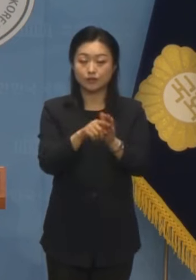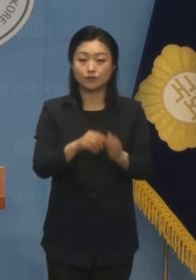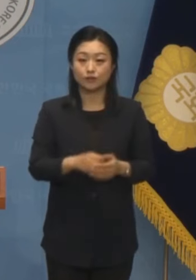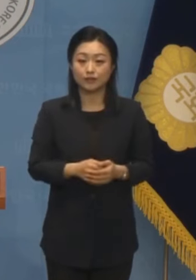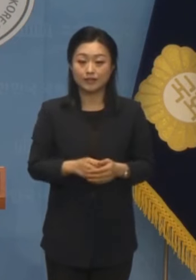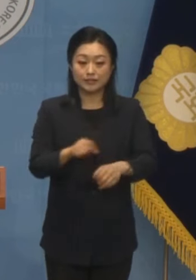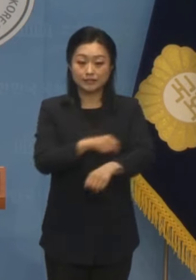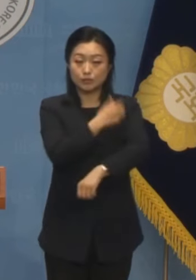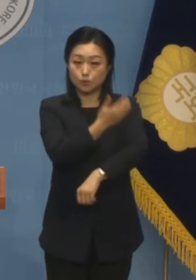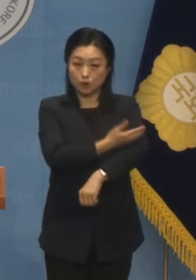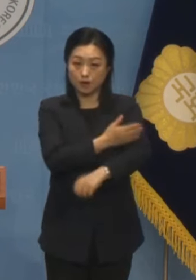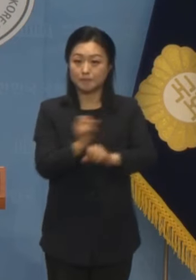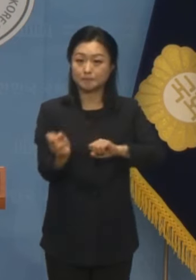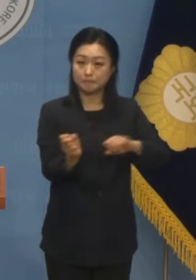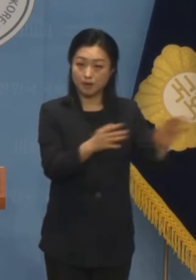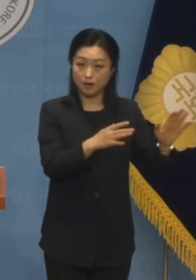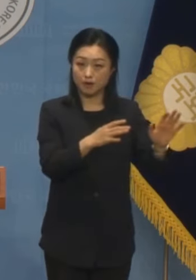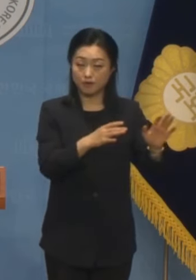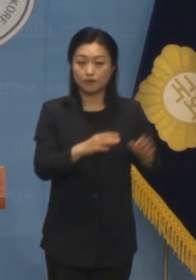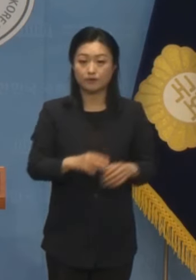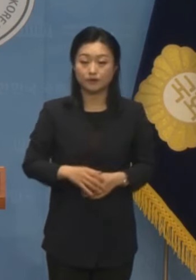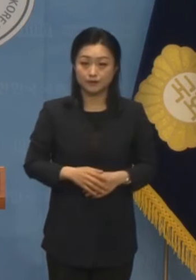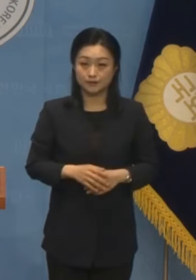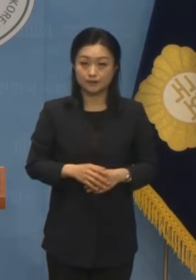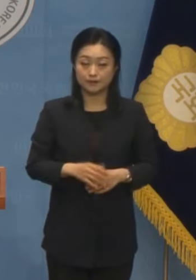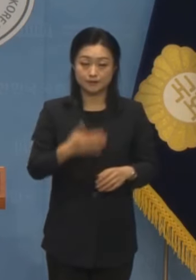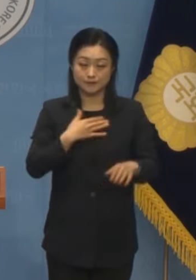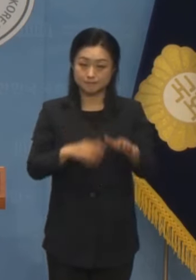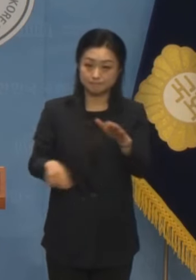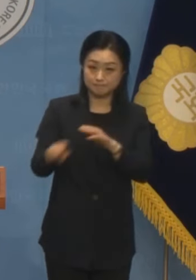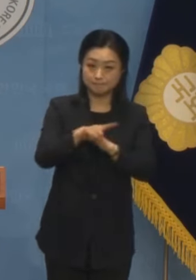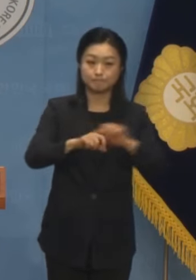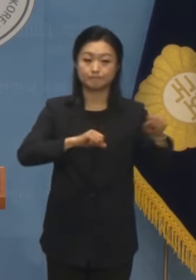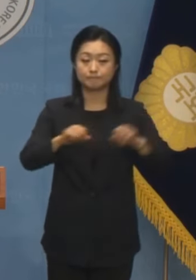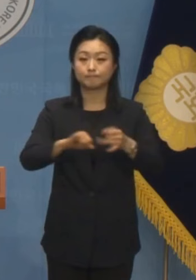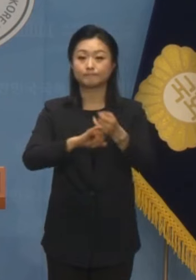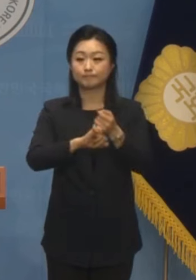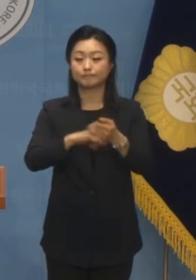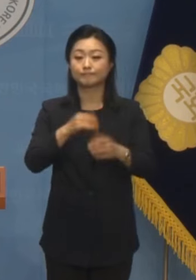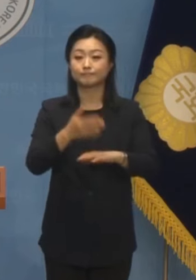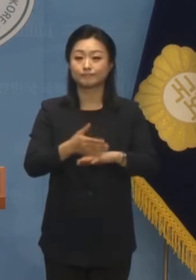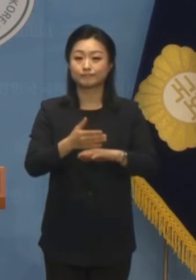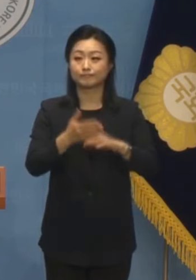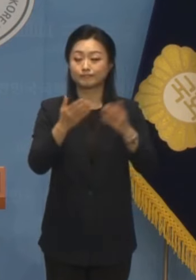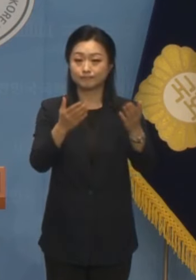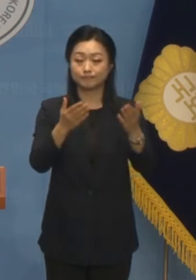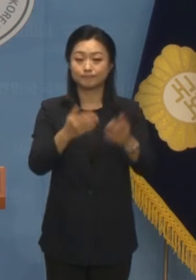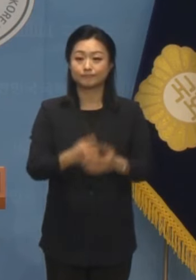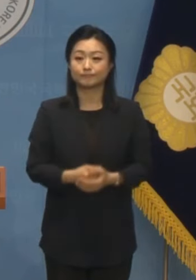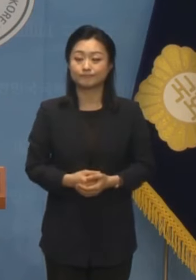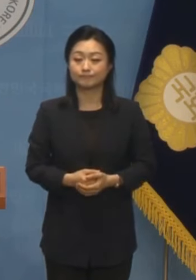불합리한 특권과 반칙을 폐지하는 데 앞장서겠습니다. 감사합니다.